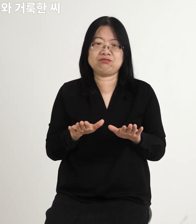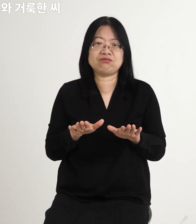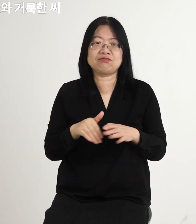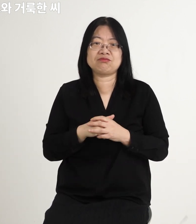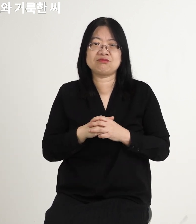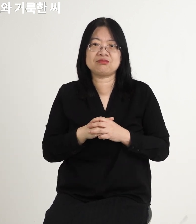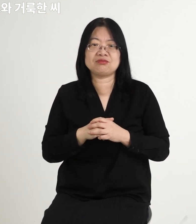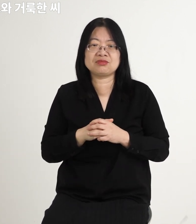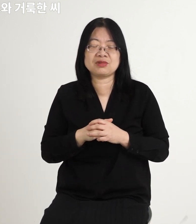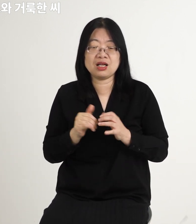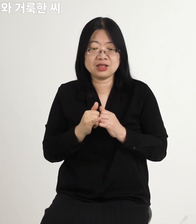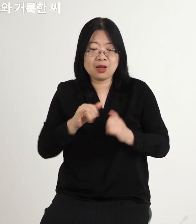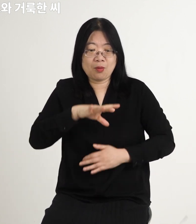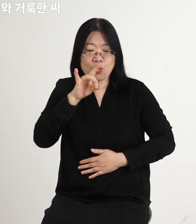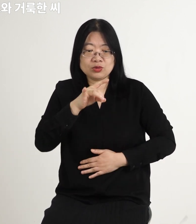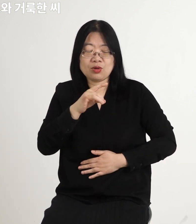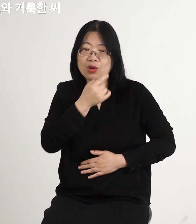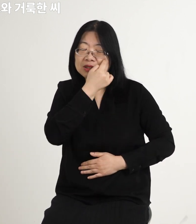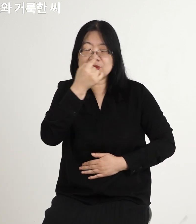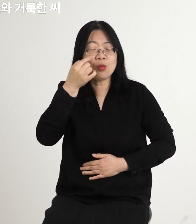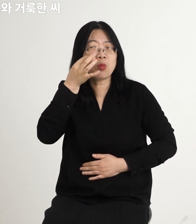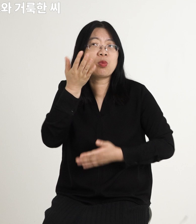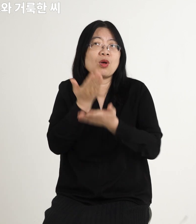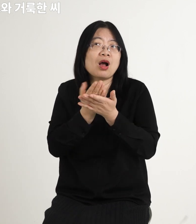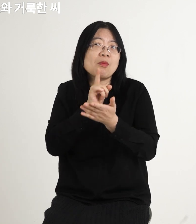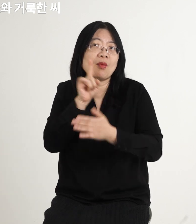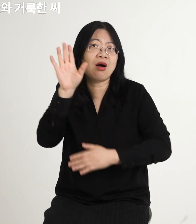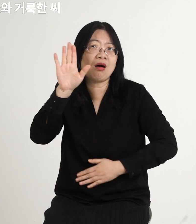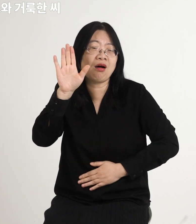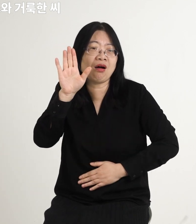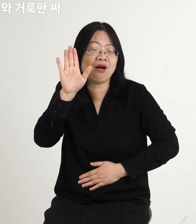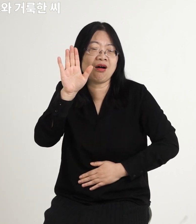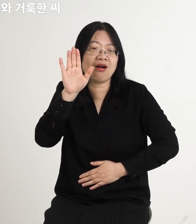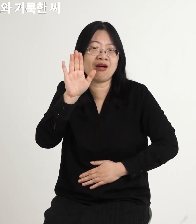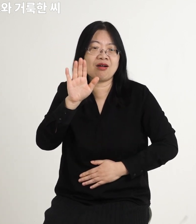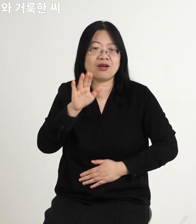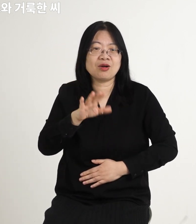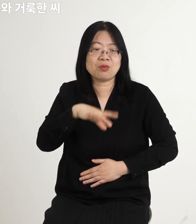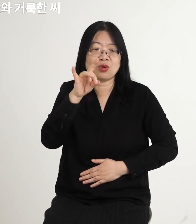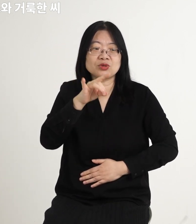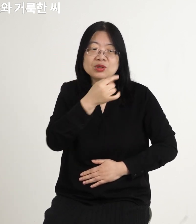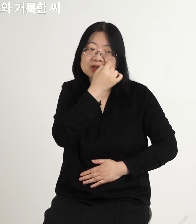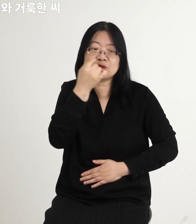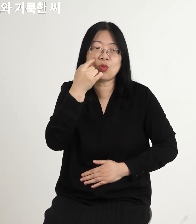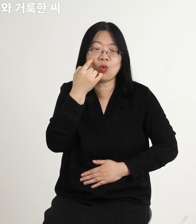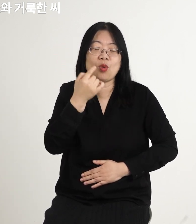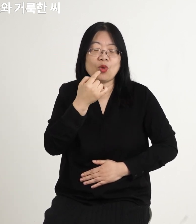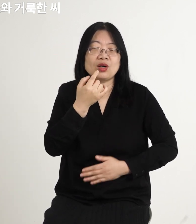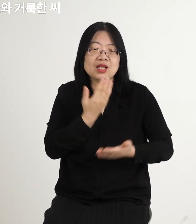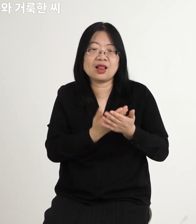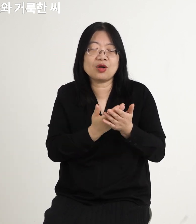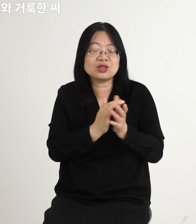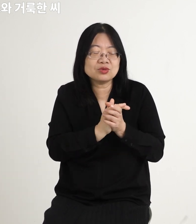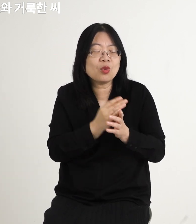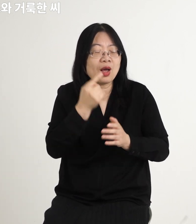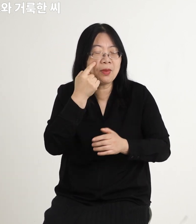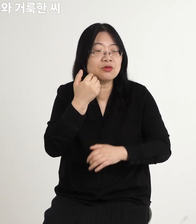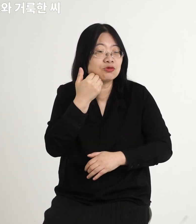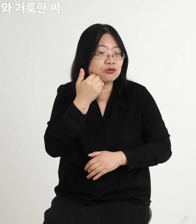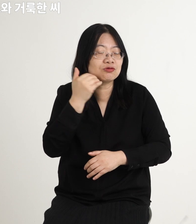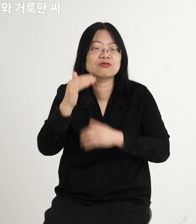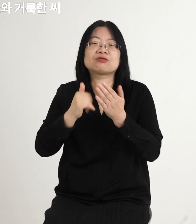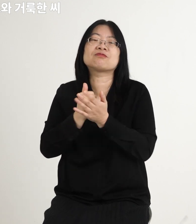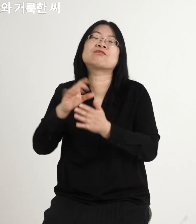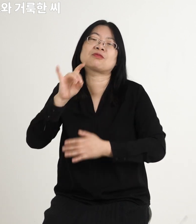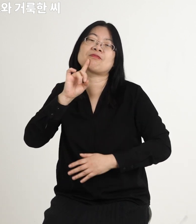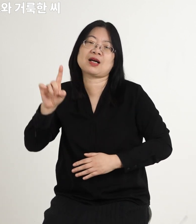여기서는 사람 쪽에서 구한 게 아니에요. 누가 구하라고 했죠? 하나님이 징표를 구해라. 이